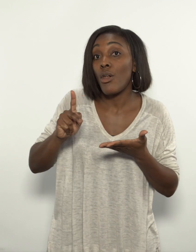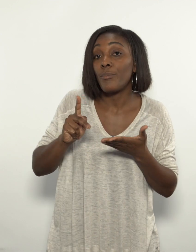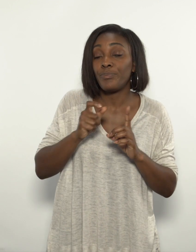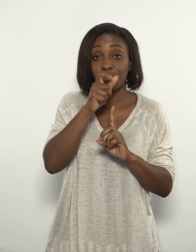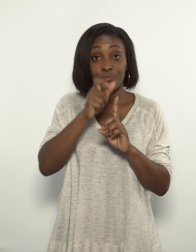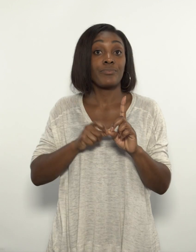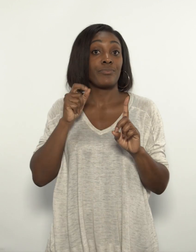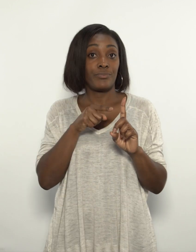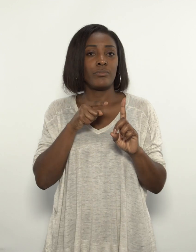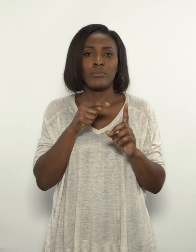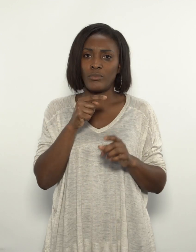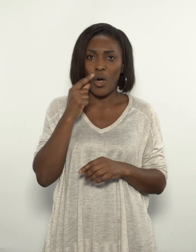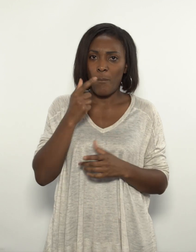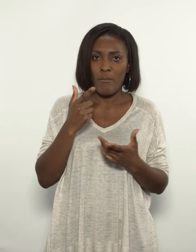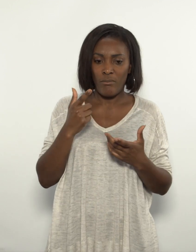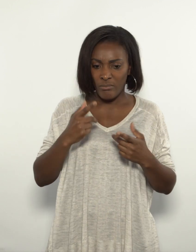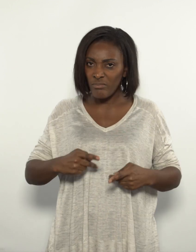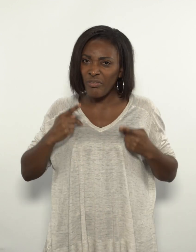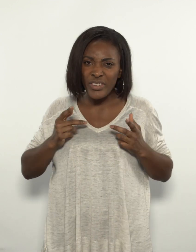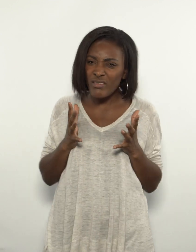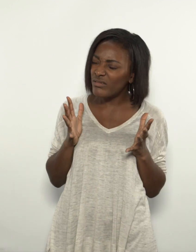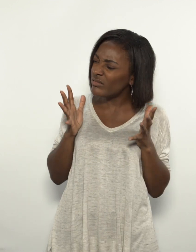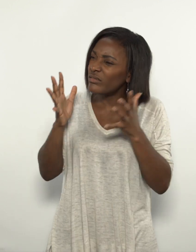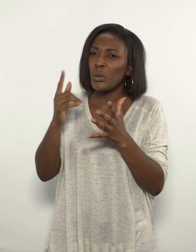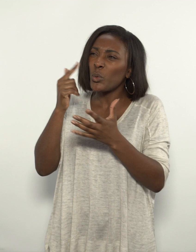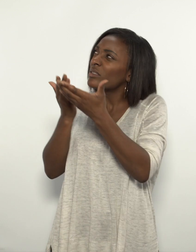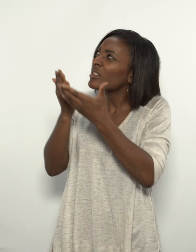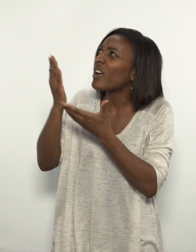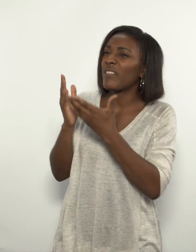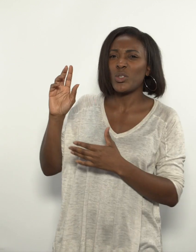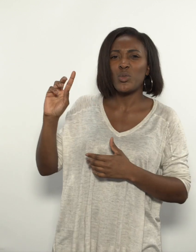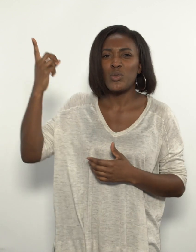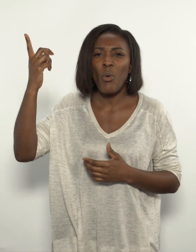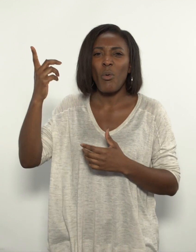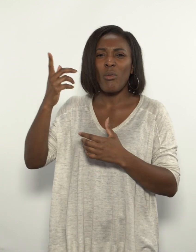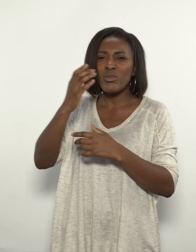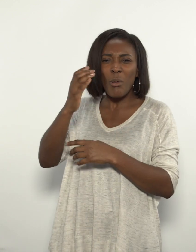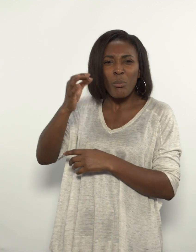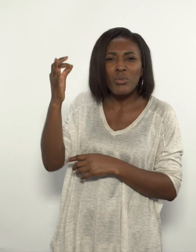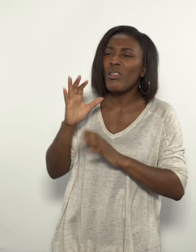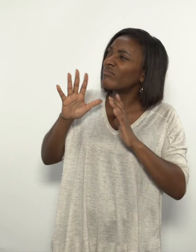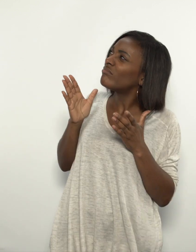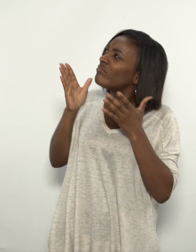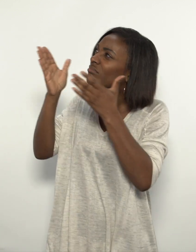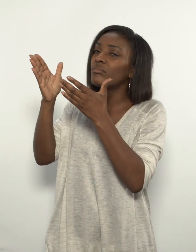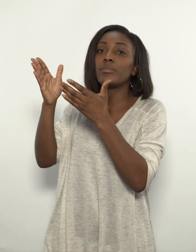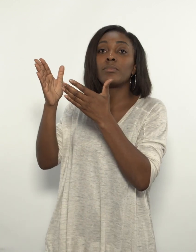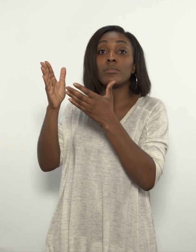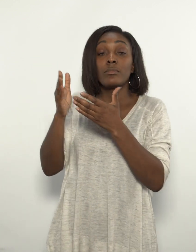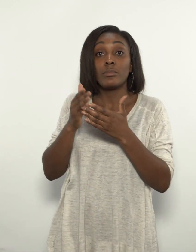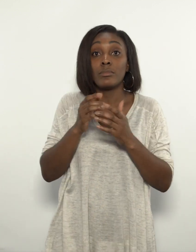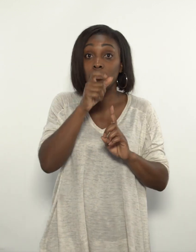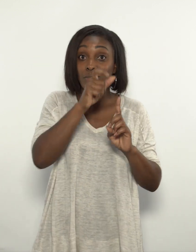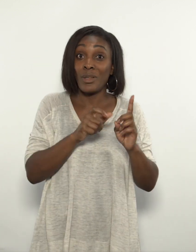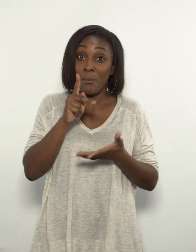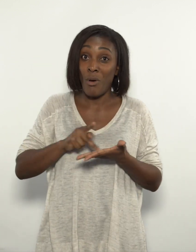qui est un homme qui a dédié sa vie à la cause de Christ, qui a voué sa vie à la cause de Christ, à un moment donné,